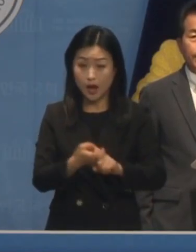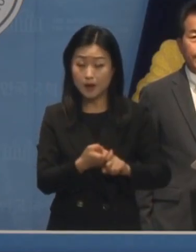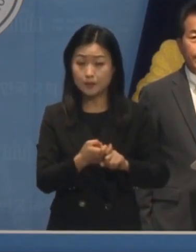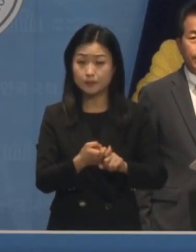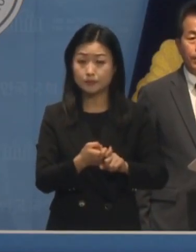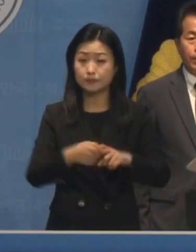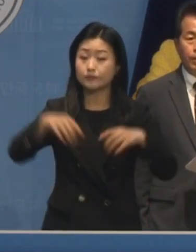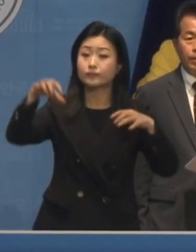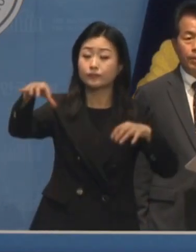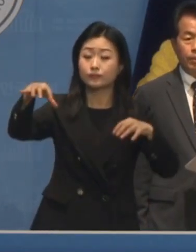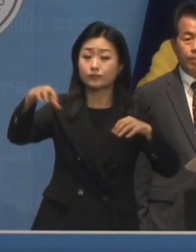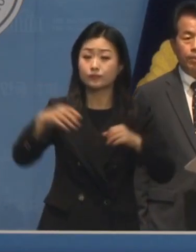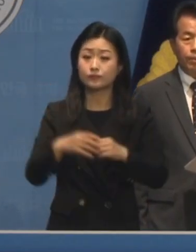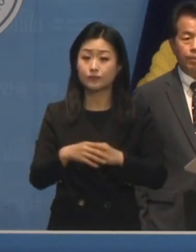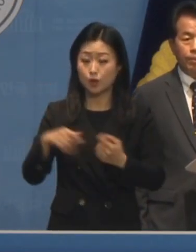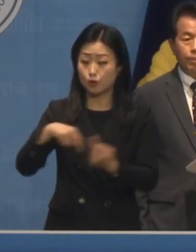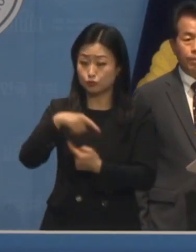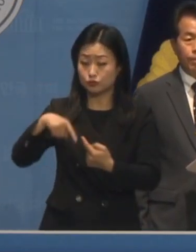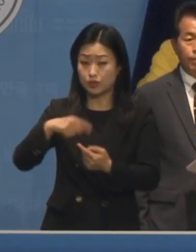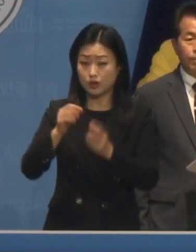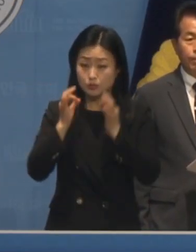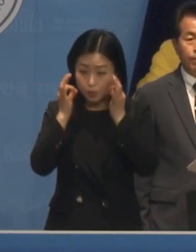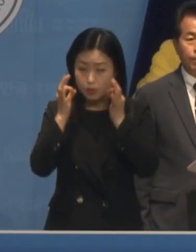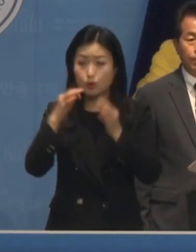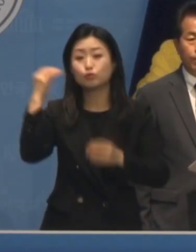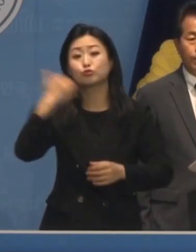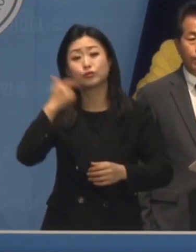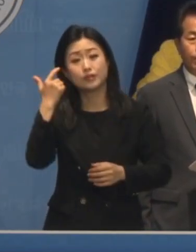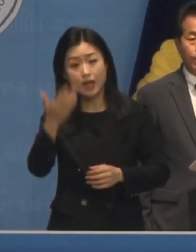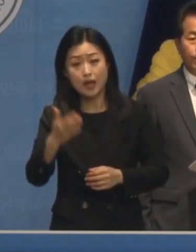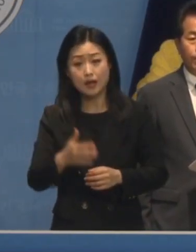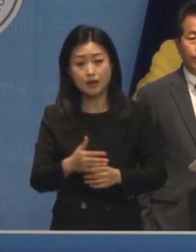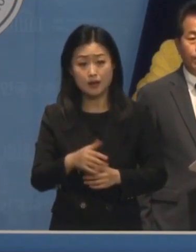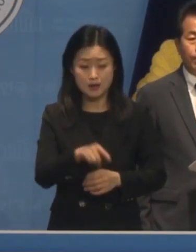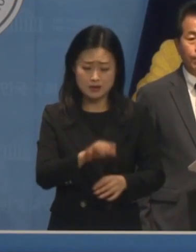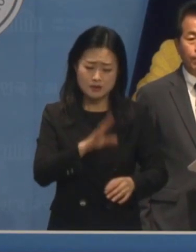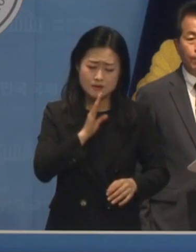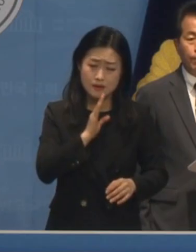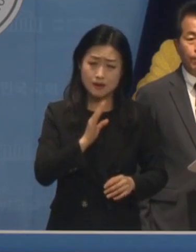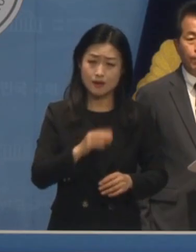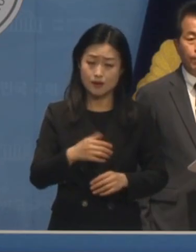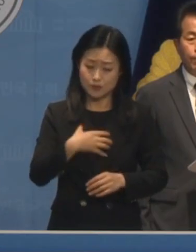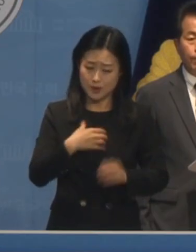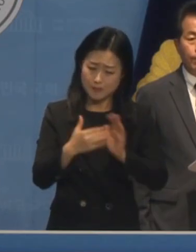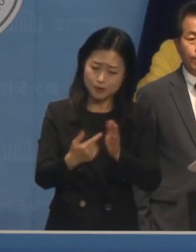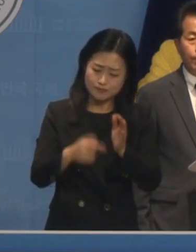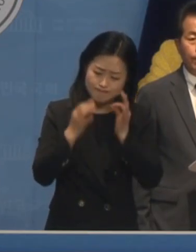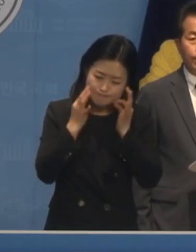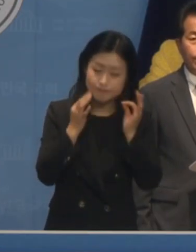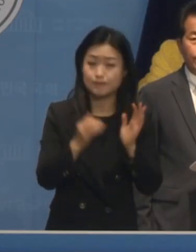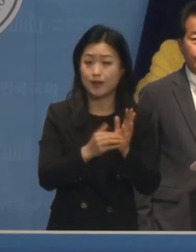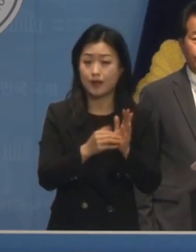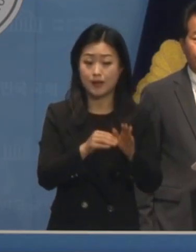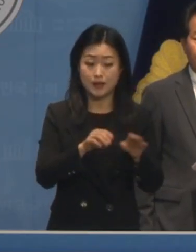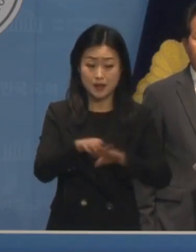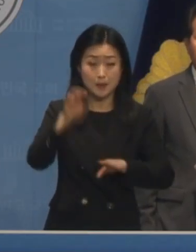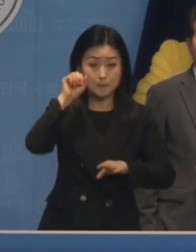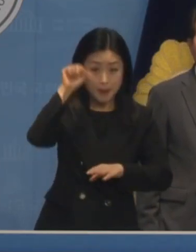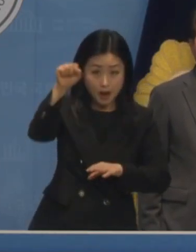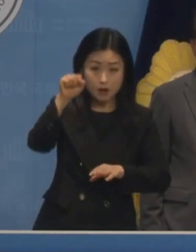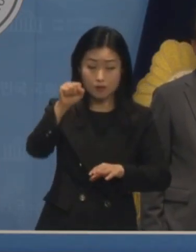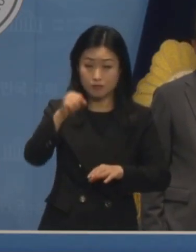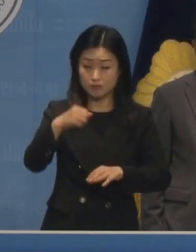누가 더 공항의 정상적인 운영을 위해 노력하고 있는지 여실히 드러내고 있고 자산 노조의 파업이 가장 큰